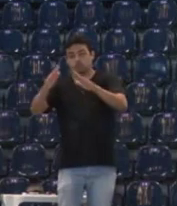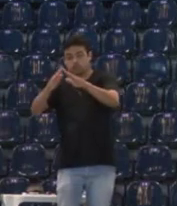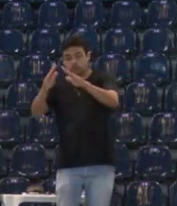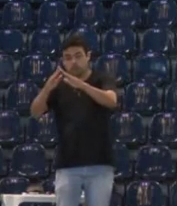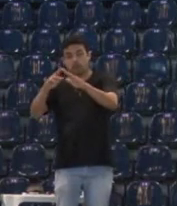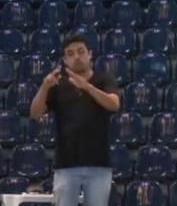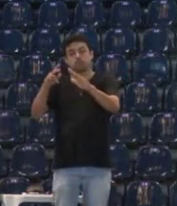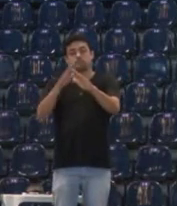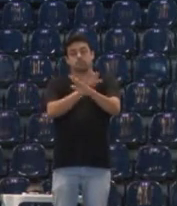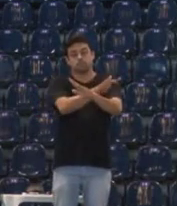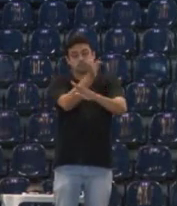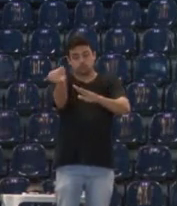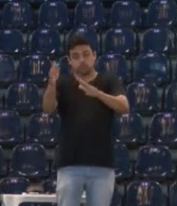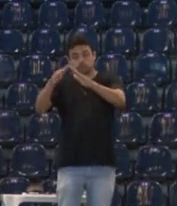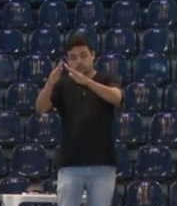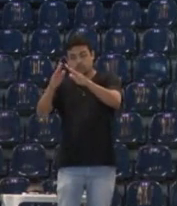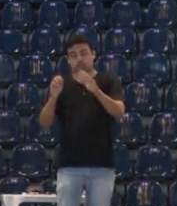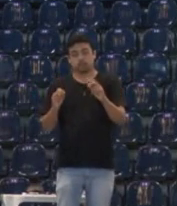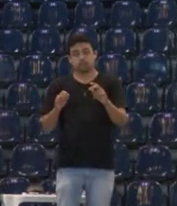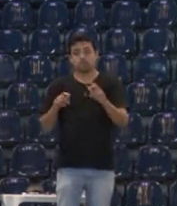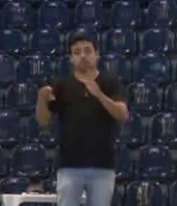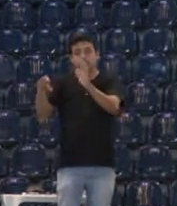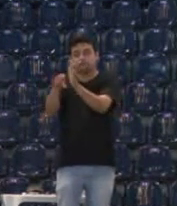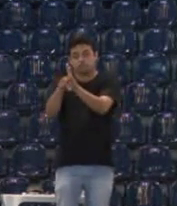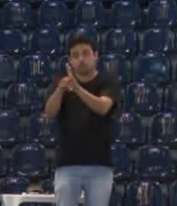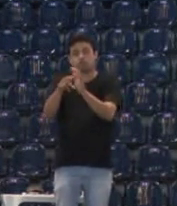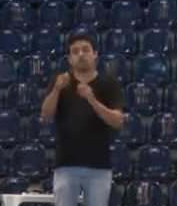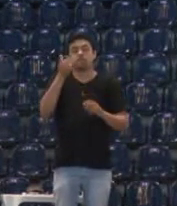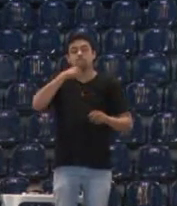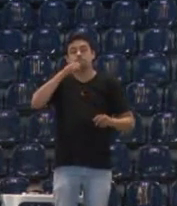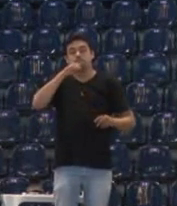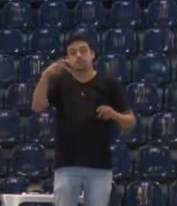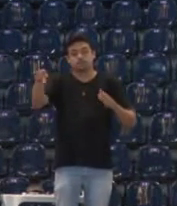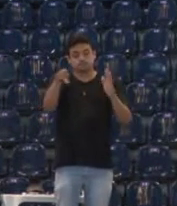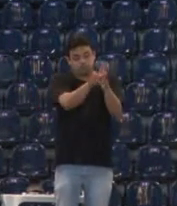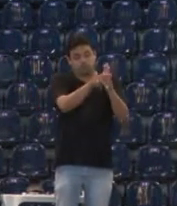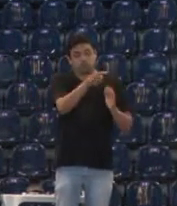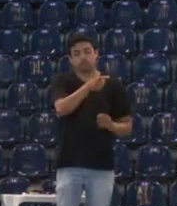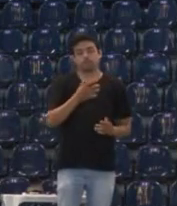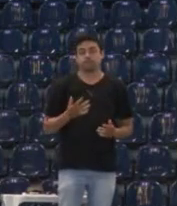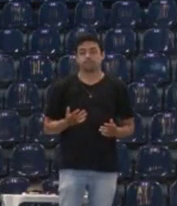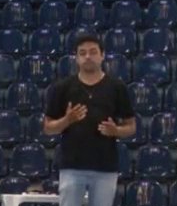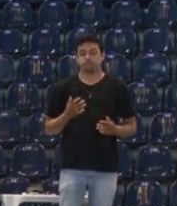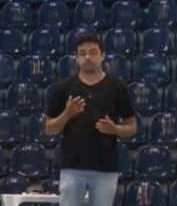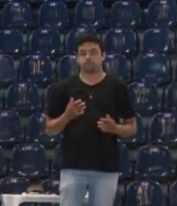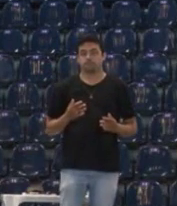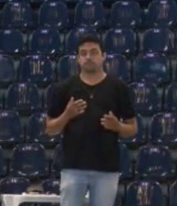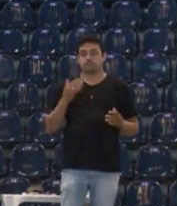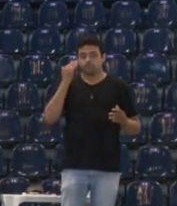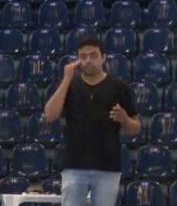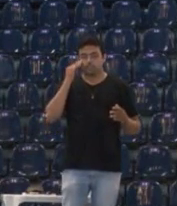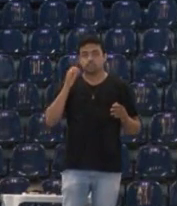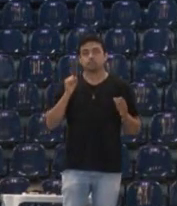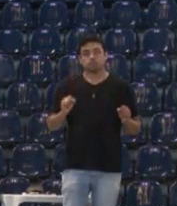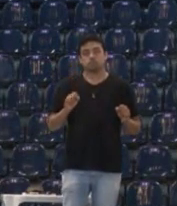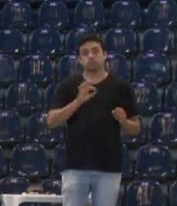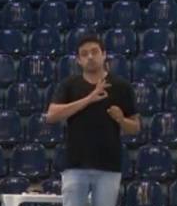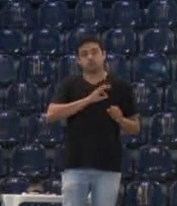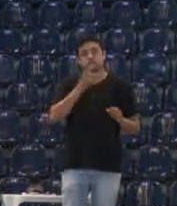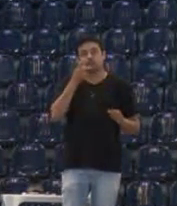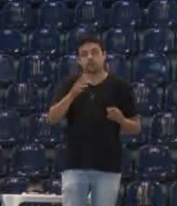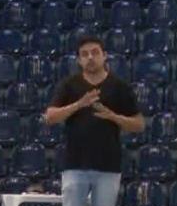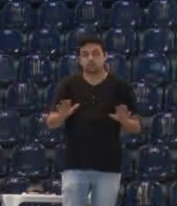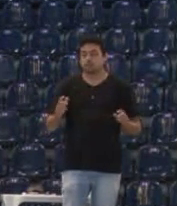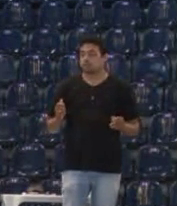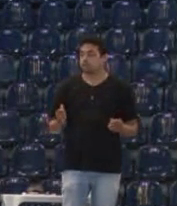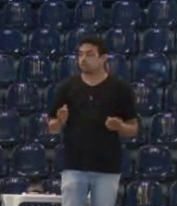entrou na casa de sua progenitora da mãe dele que o policial poderia ter dito